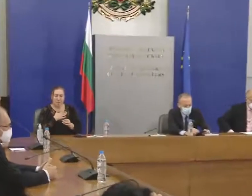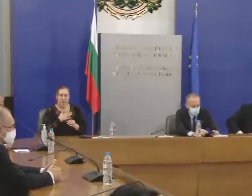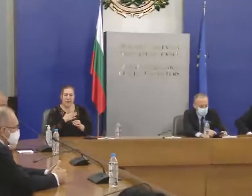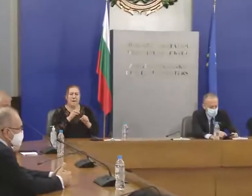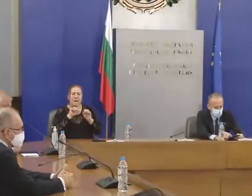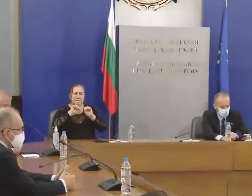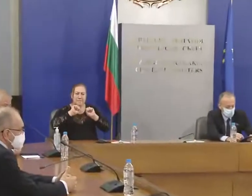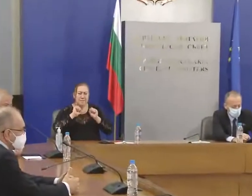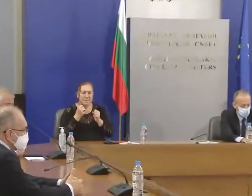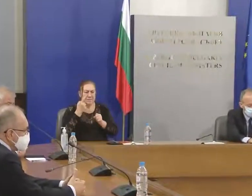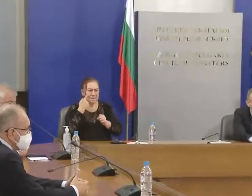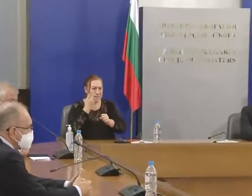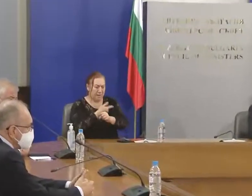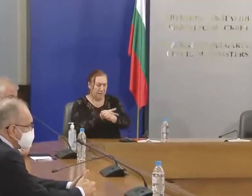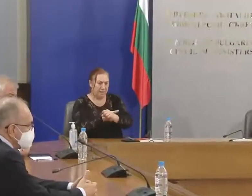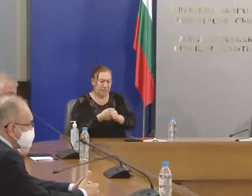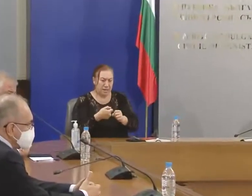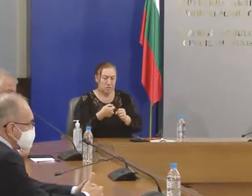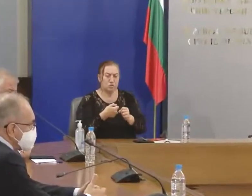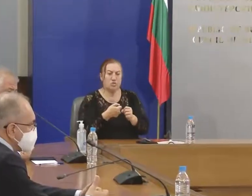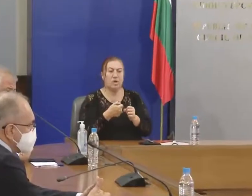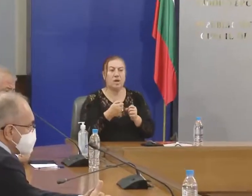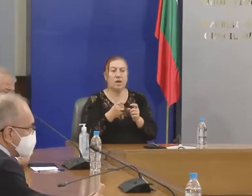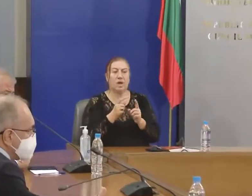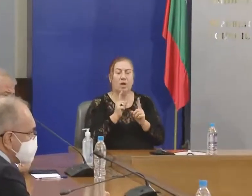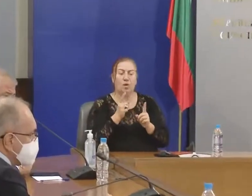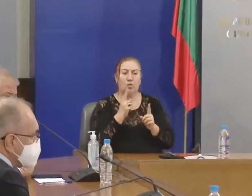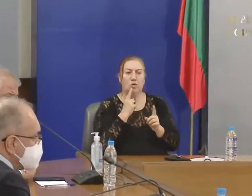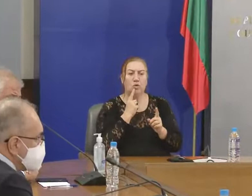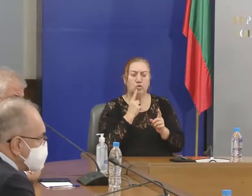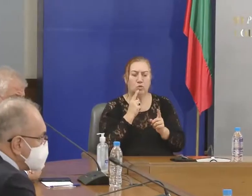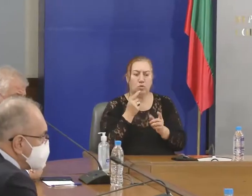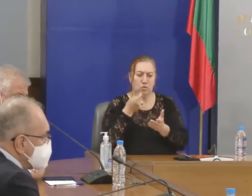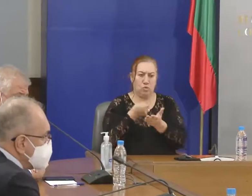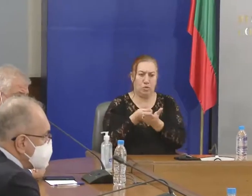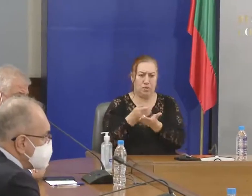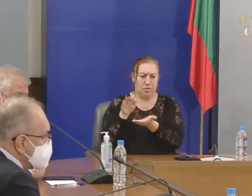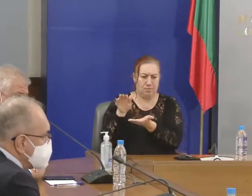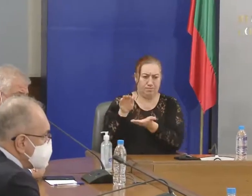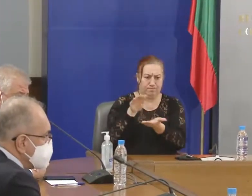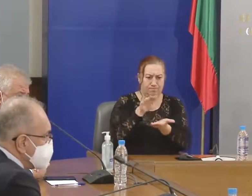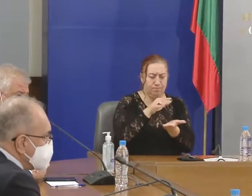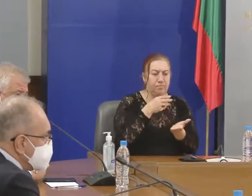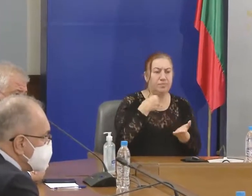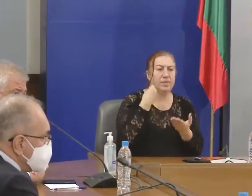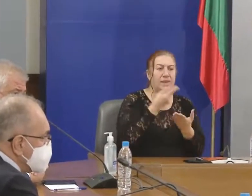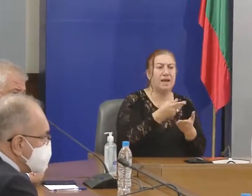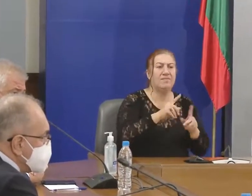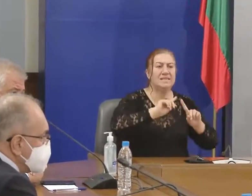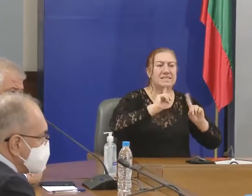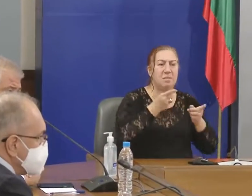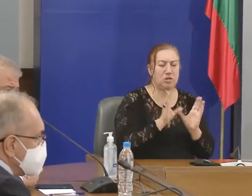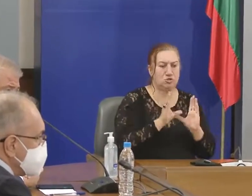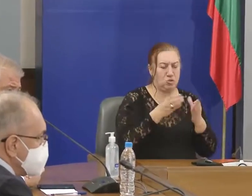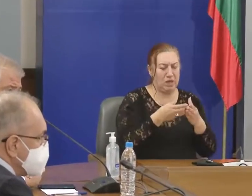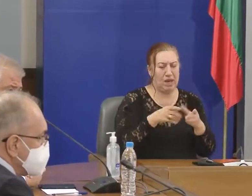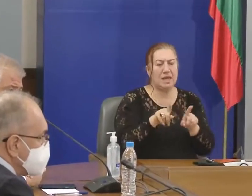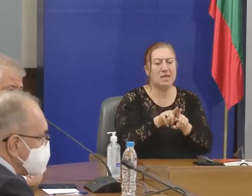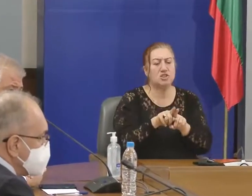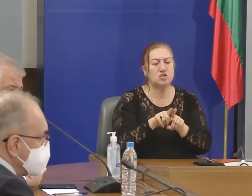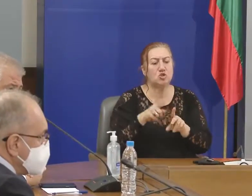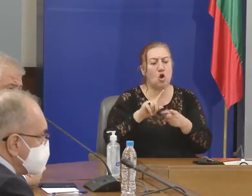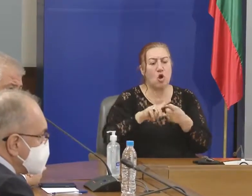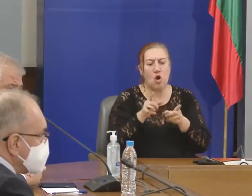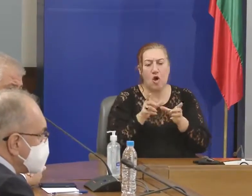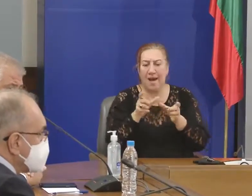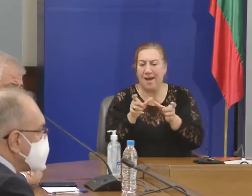бързи антигенни тестове, които са заредени за спешното отделение и за всички клиники, където има нужда да бъдат